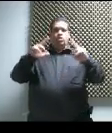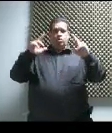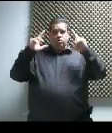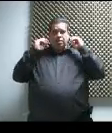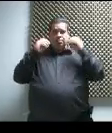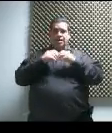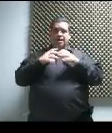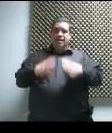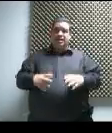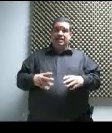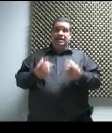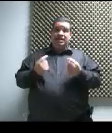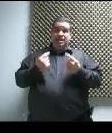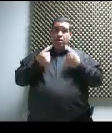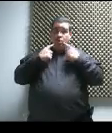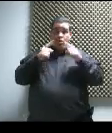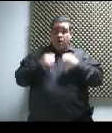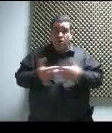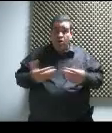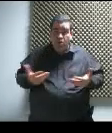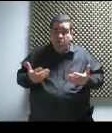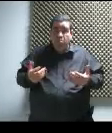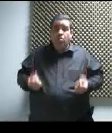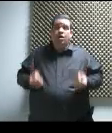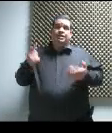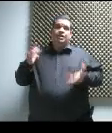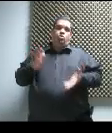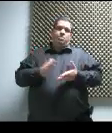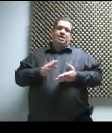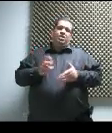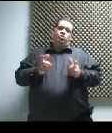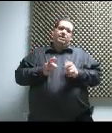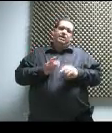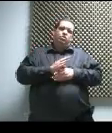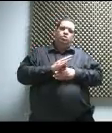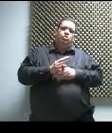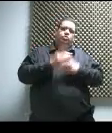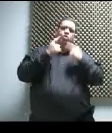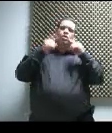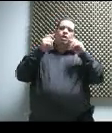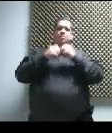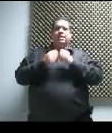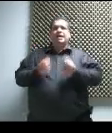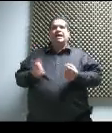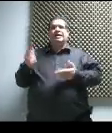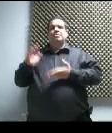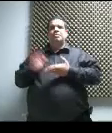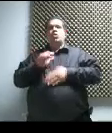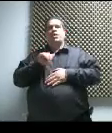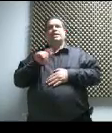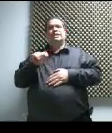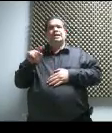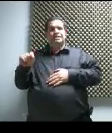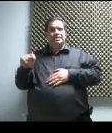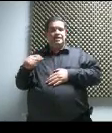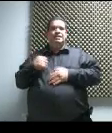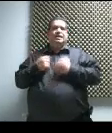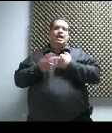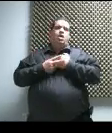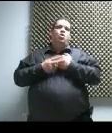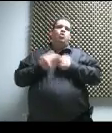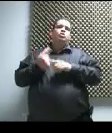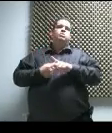clientes. Y quiero hacerlo gastando menos. Tu pequeño negocio hace más y gasta menos con AT&T. Tienes ahorros en